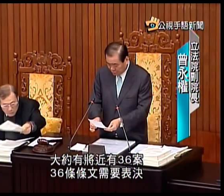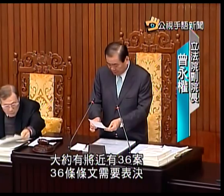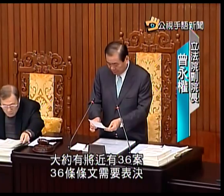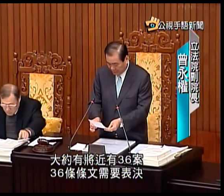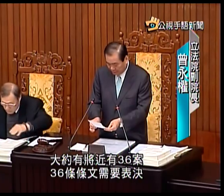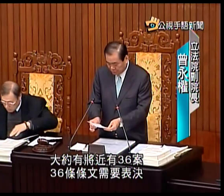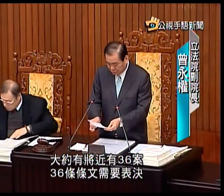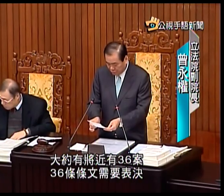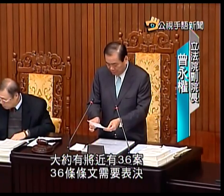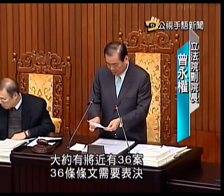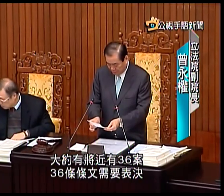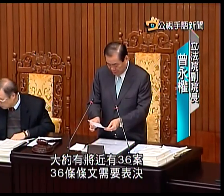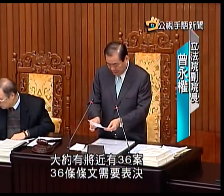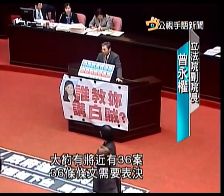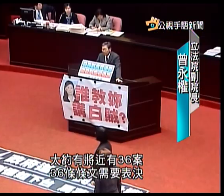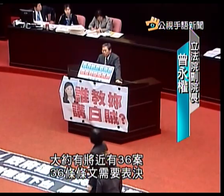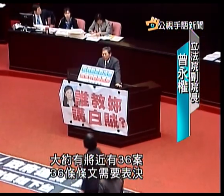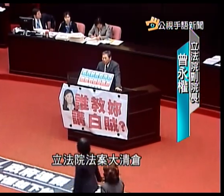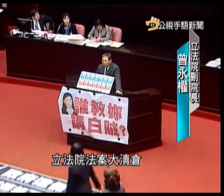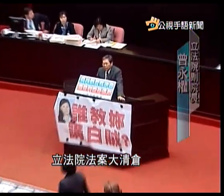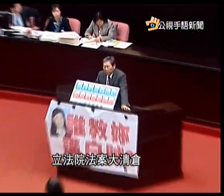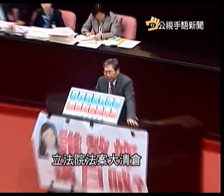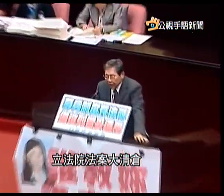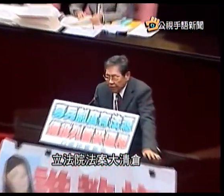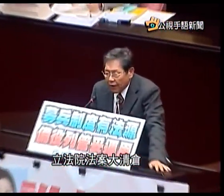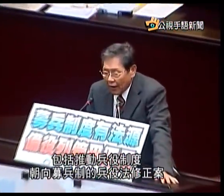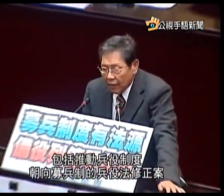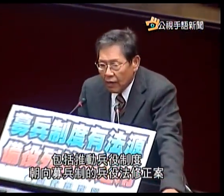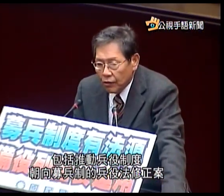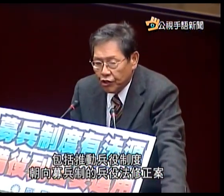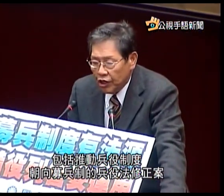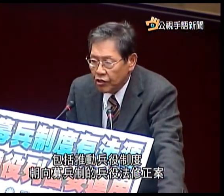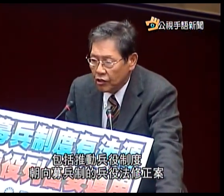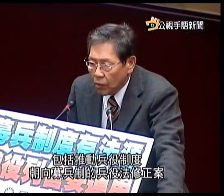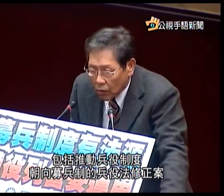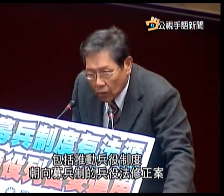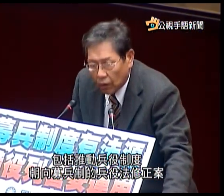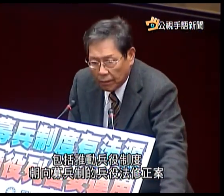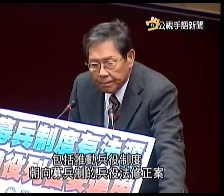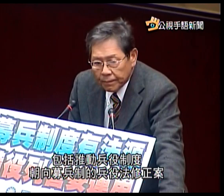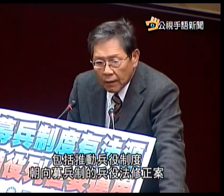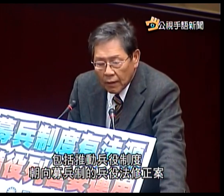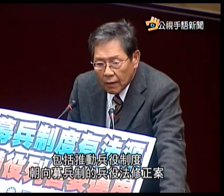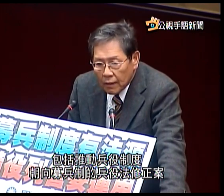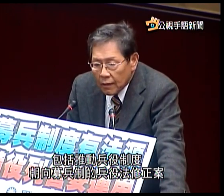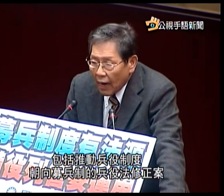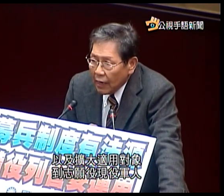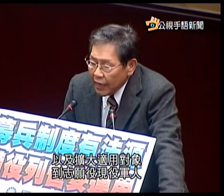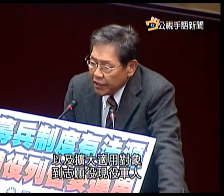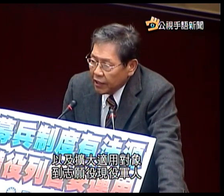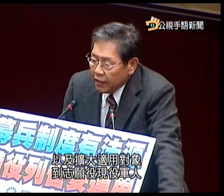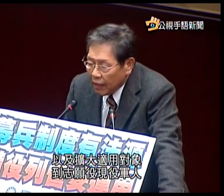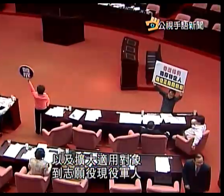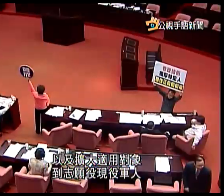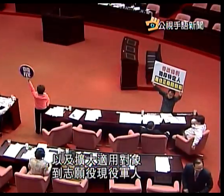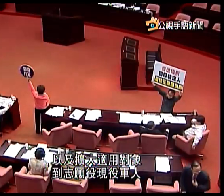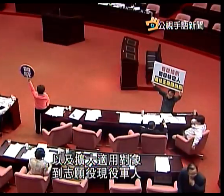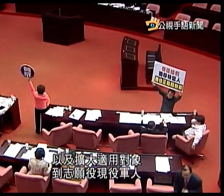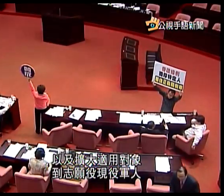三十六条条文需要表决。 法案大清仓包括推动兵役制度朝向募兵制的兵役法修正案，以及扩大适用对象到支援役现役